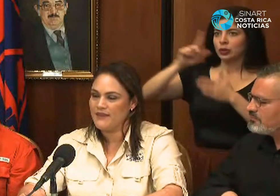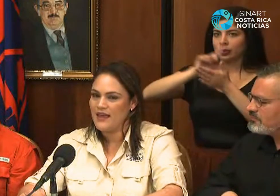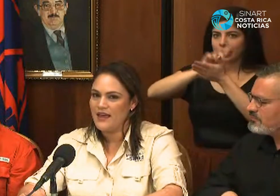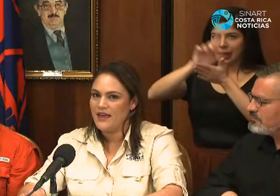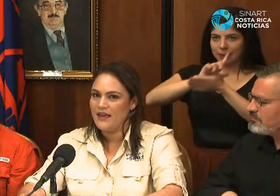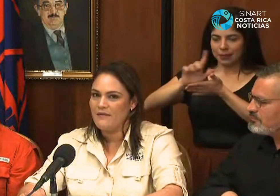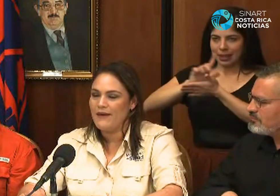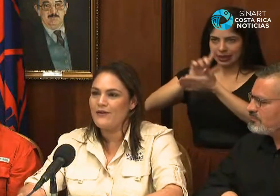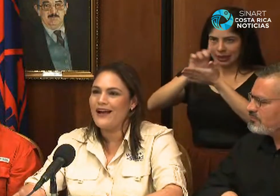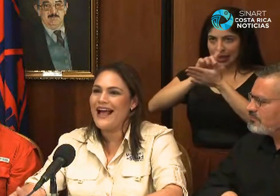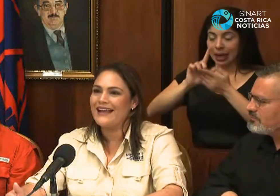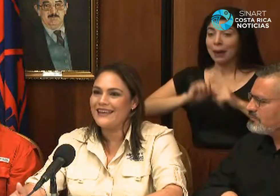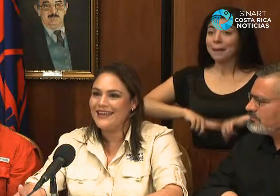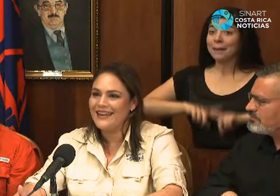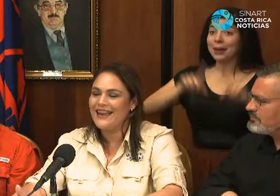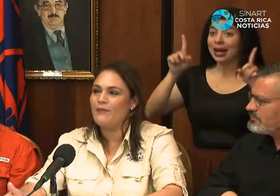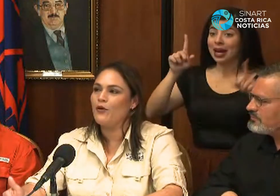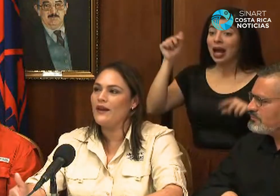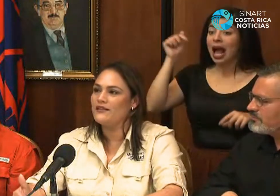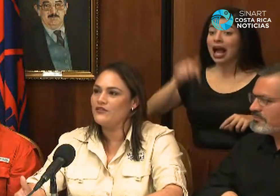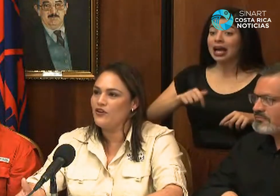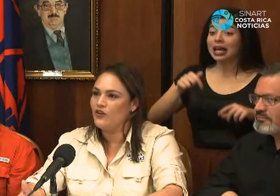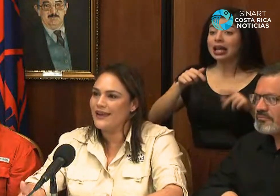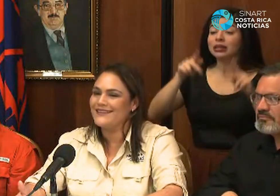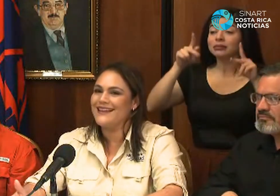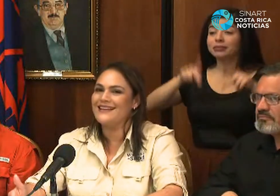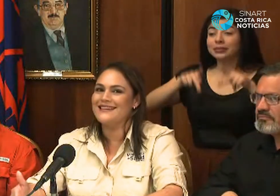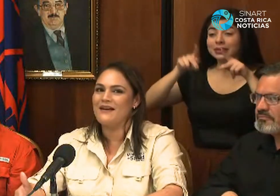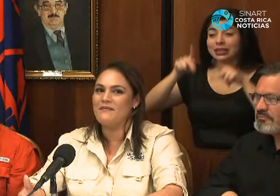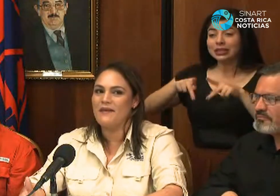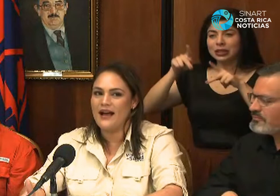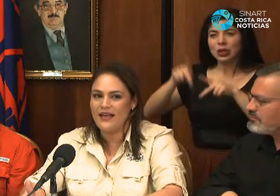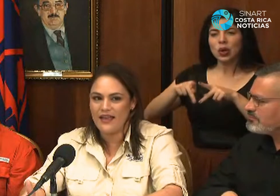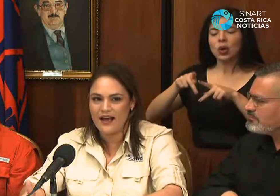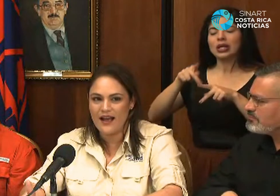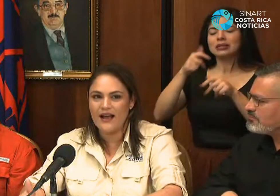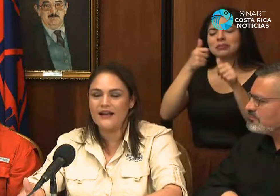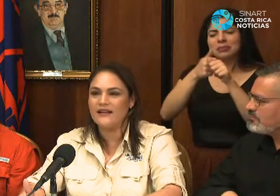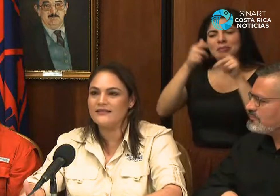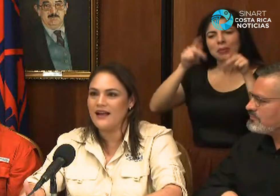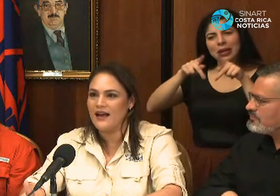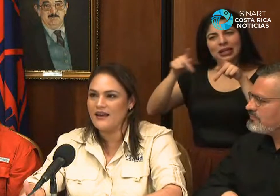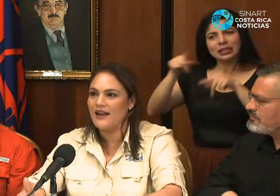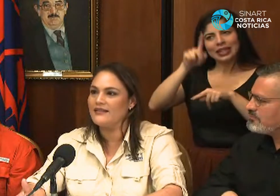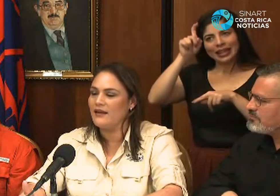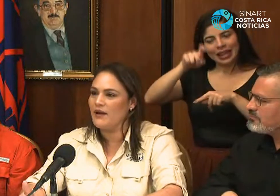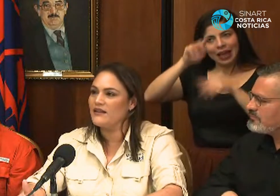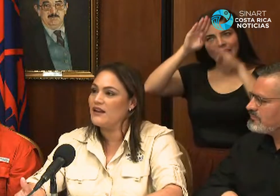limpieza. Pero aquí la población es la llave.